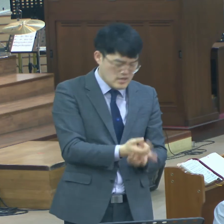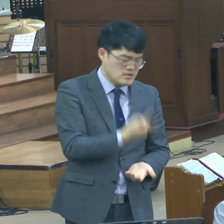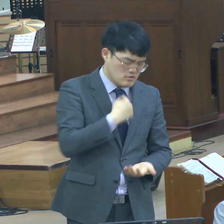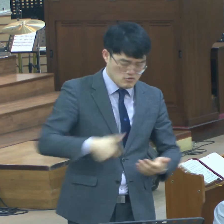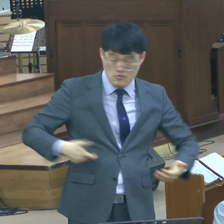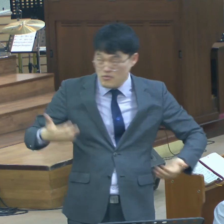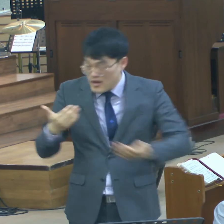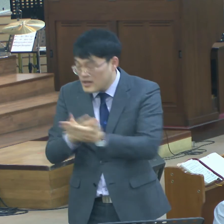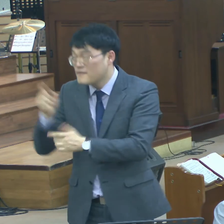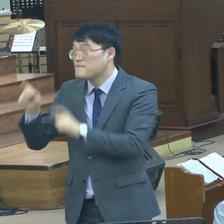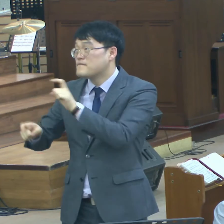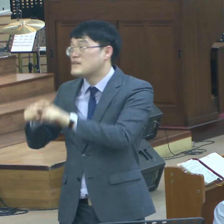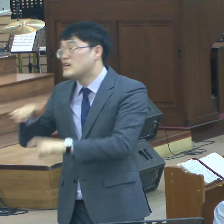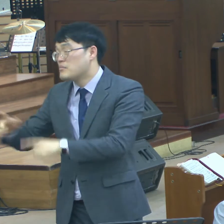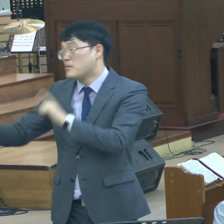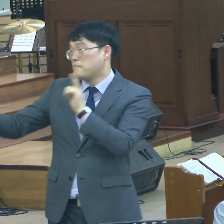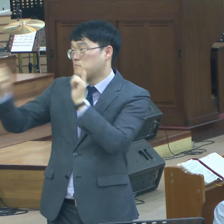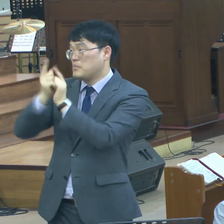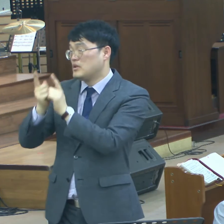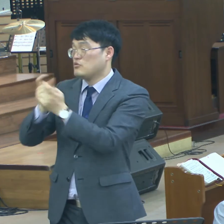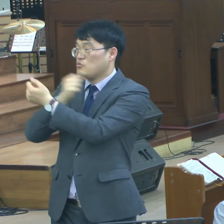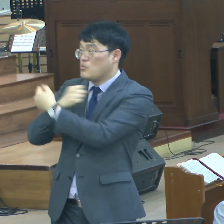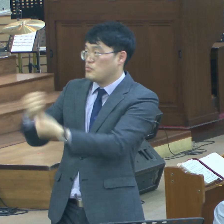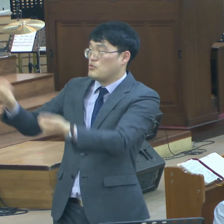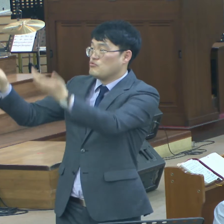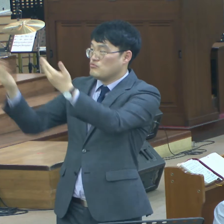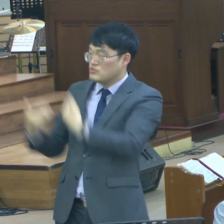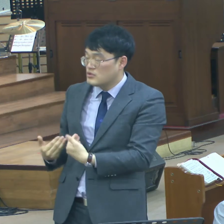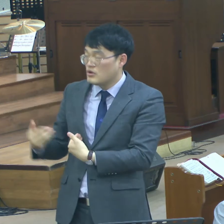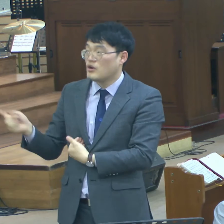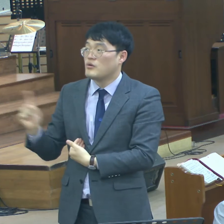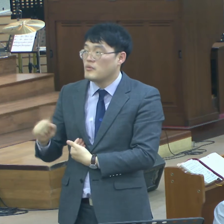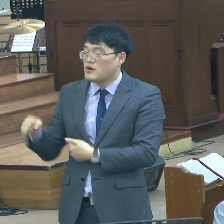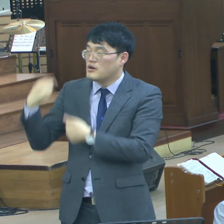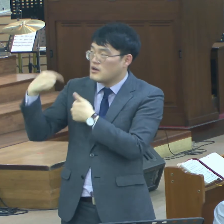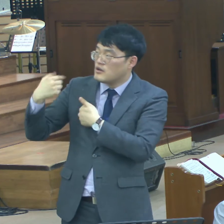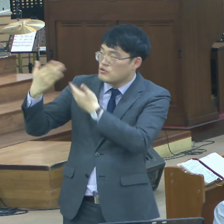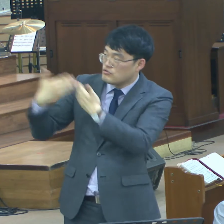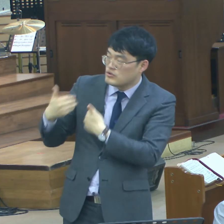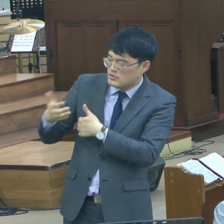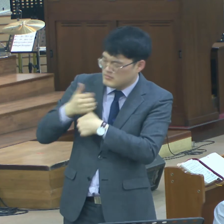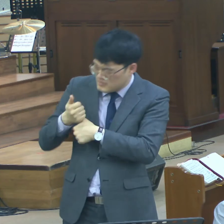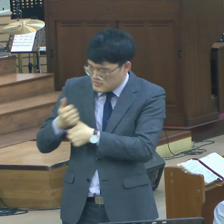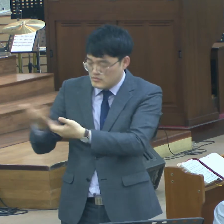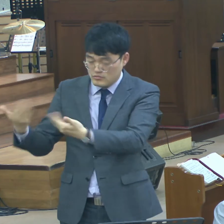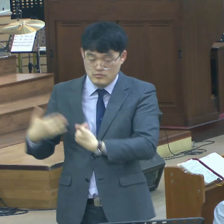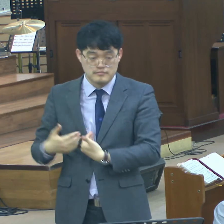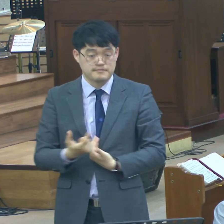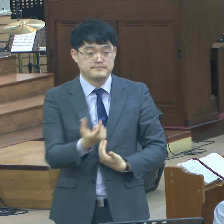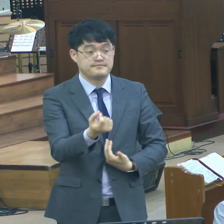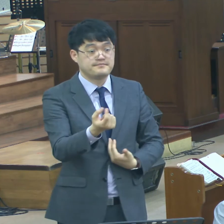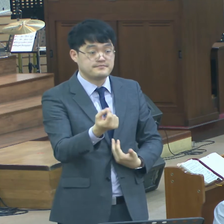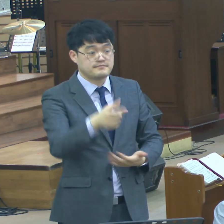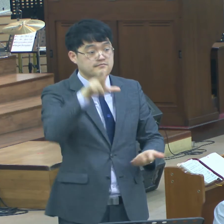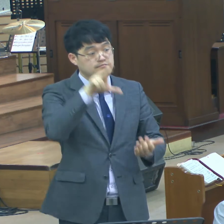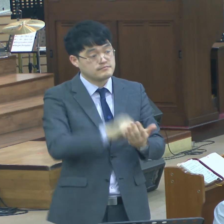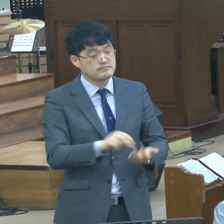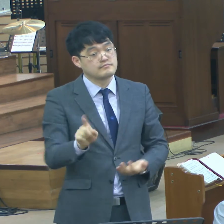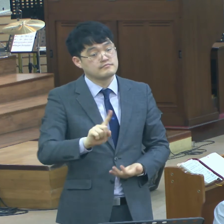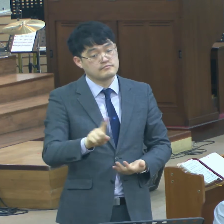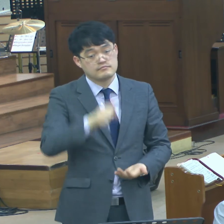주님 앞에 나아가면 주님을 만나주시고 다시는 그런 일을 하지 말라 하면서 우리를 붙잡아 주시잖아요. 문제는 우리가